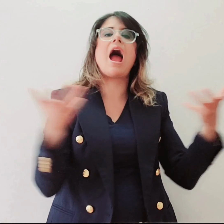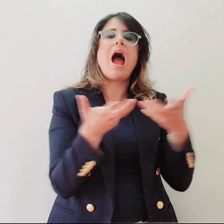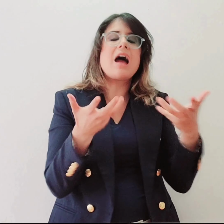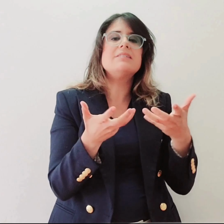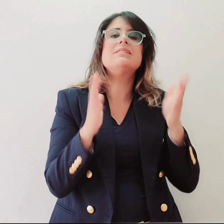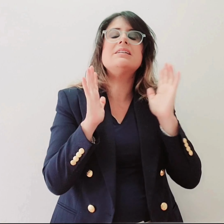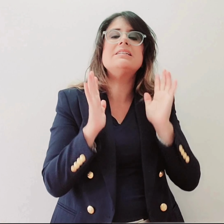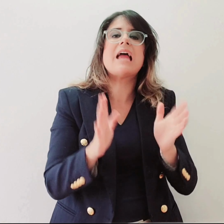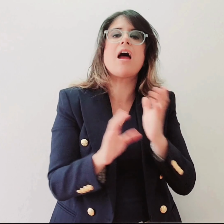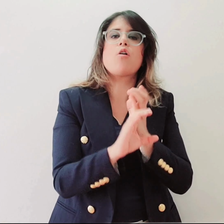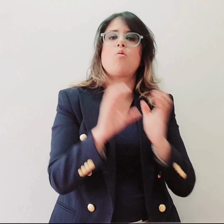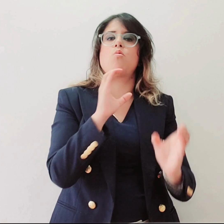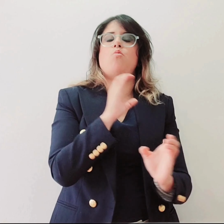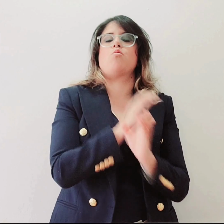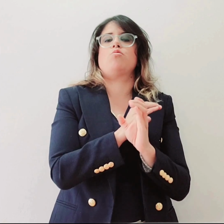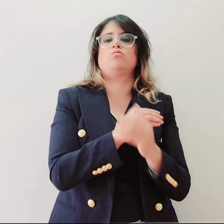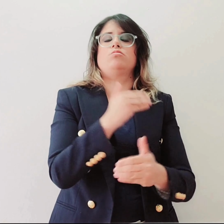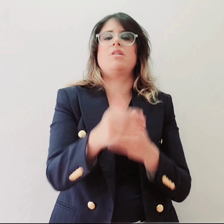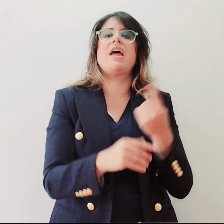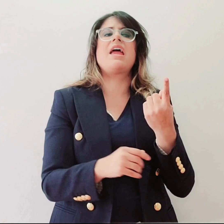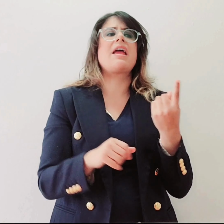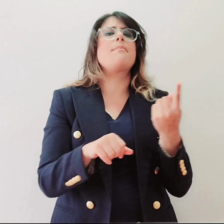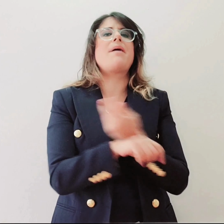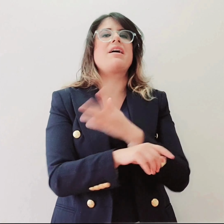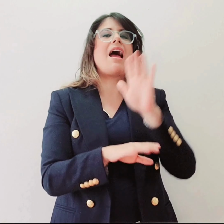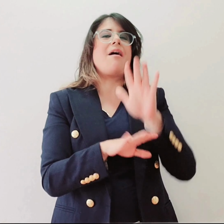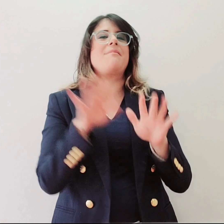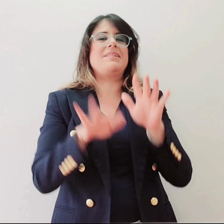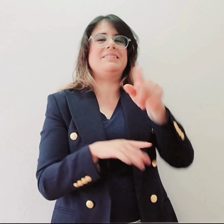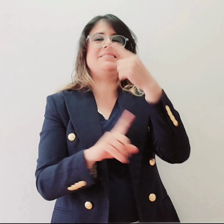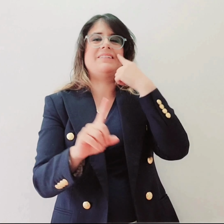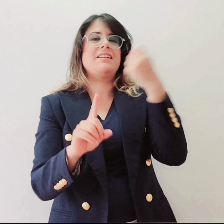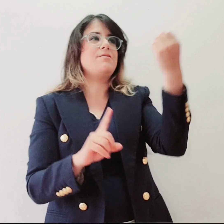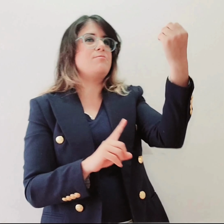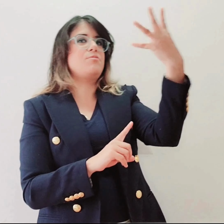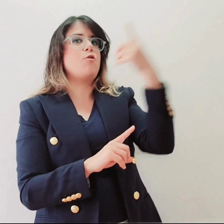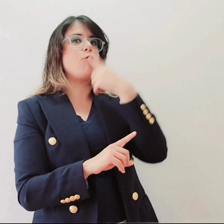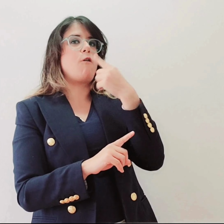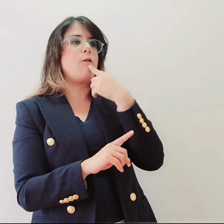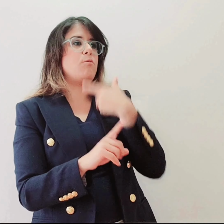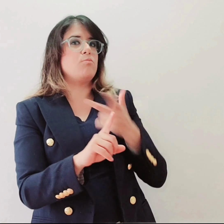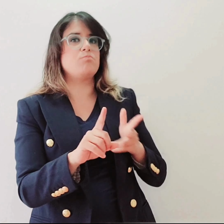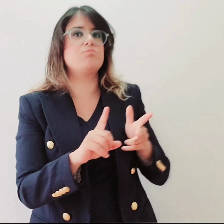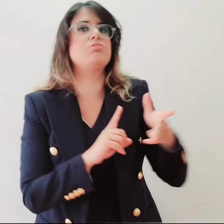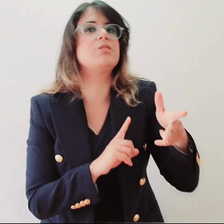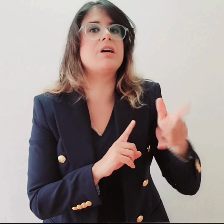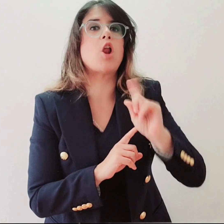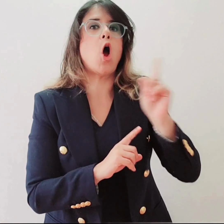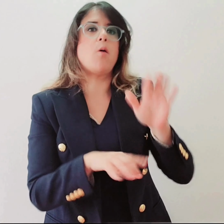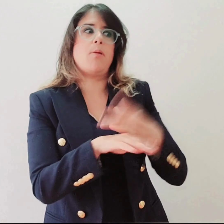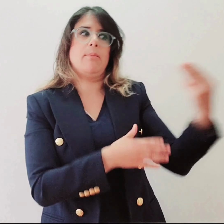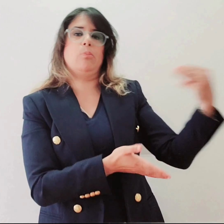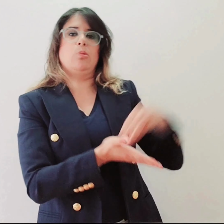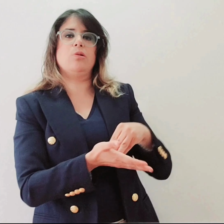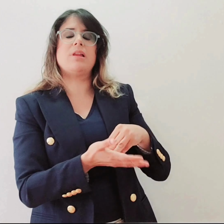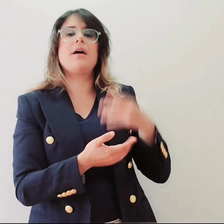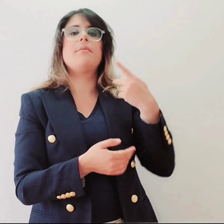cosas considerando un algo detrás. A veces no me paso un semáforo porque no quiero la multa, pero no por la conciencia de